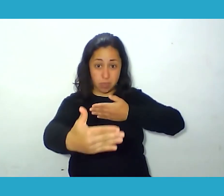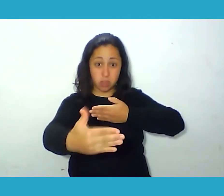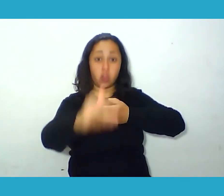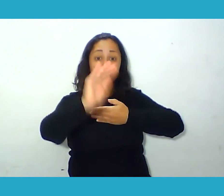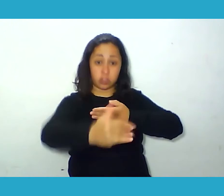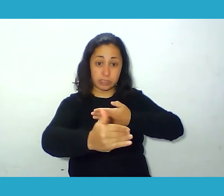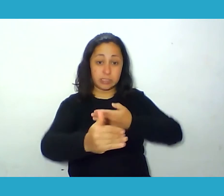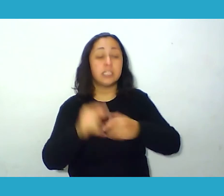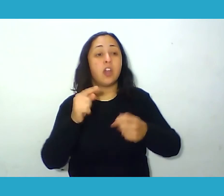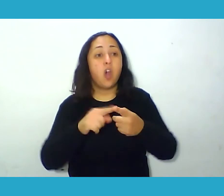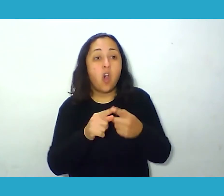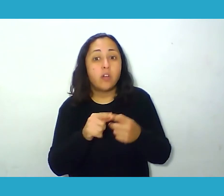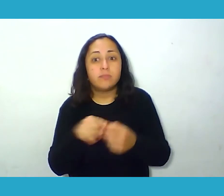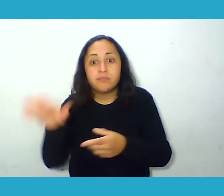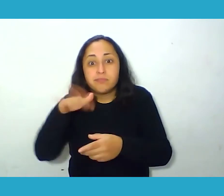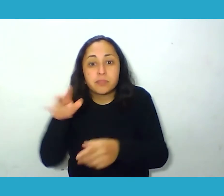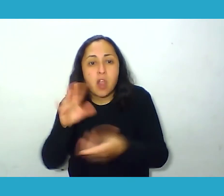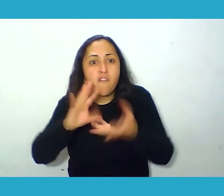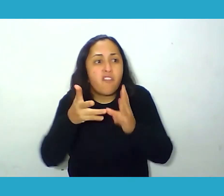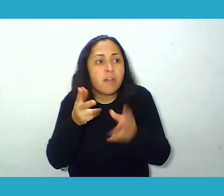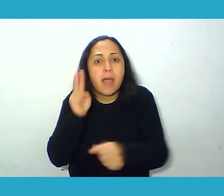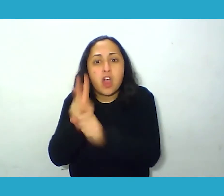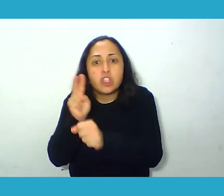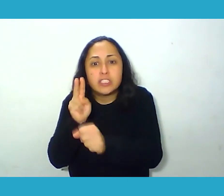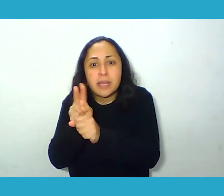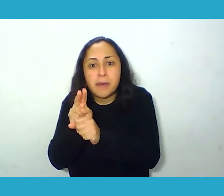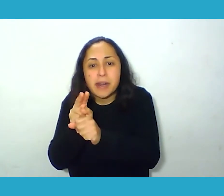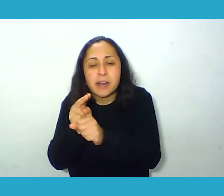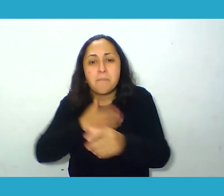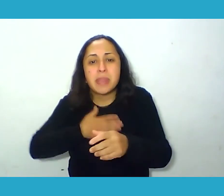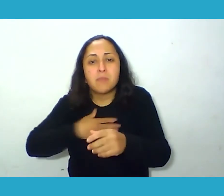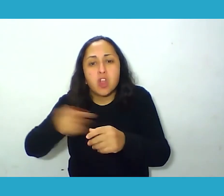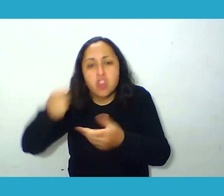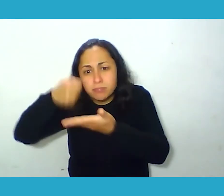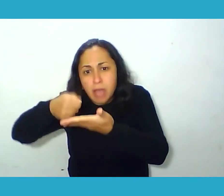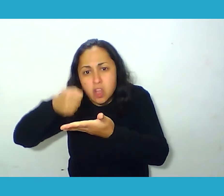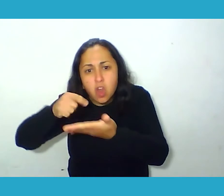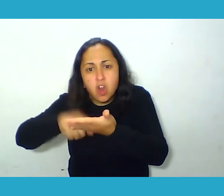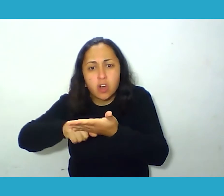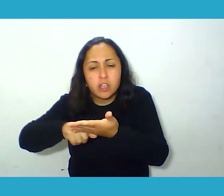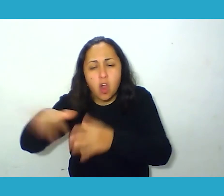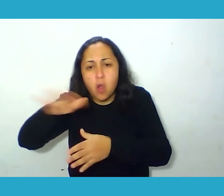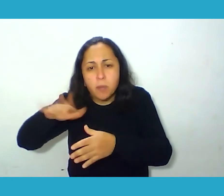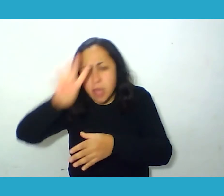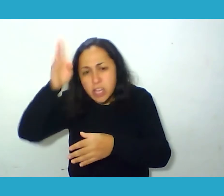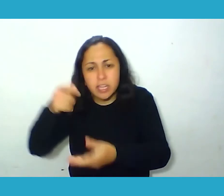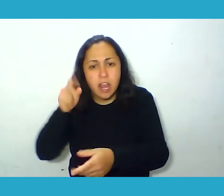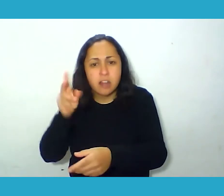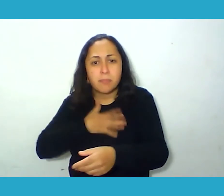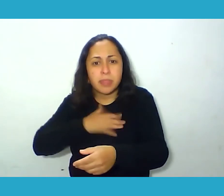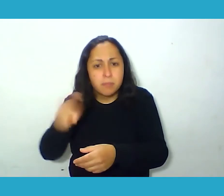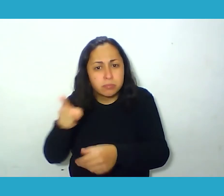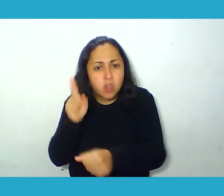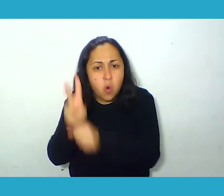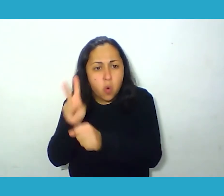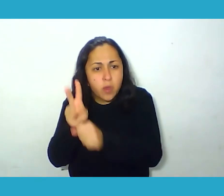un desarrollo que implica conservar los sitios arqueológicos y comunidades originarias. Solicita que se brinde un equipo sanitario